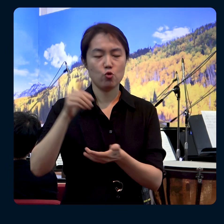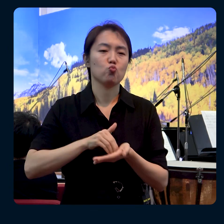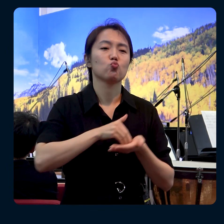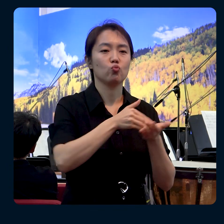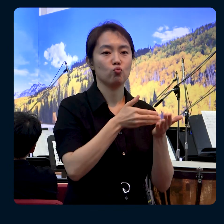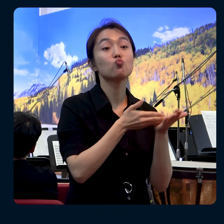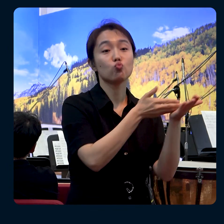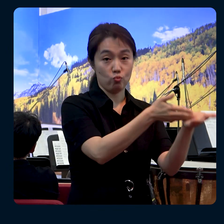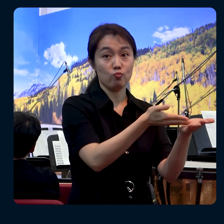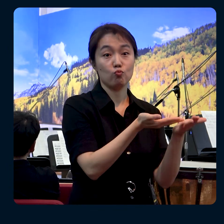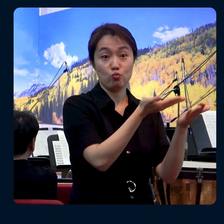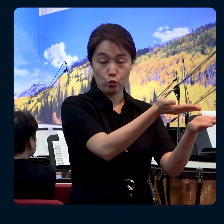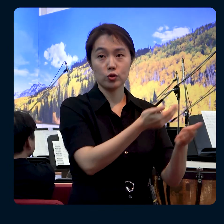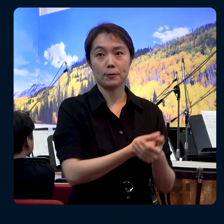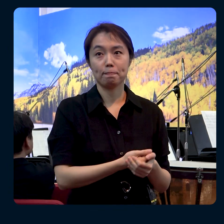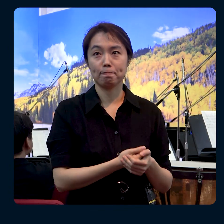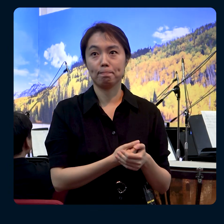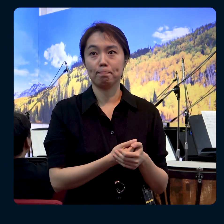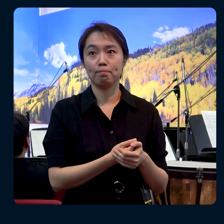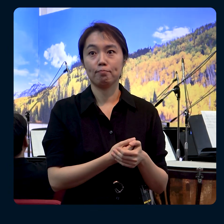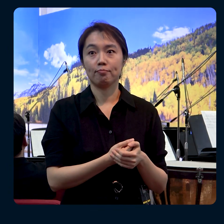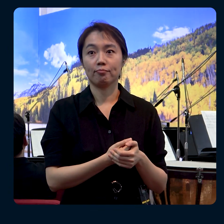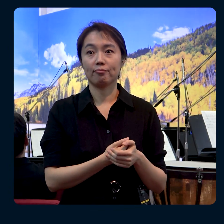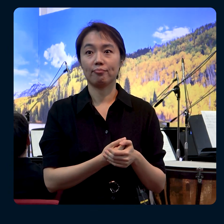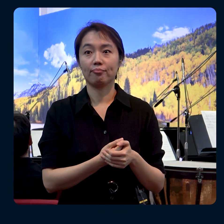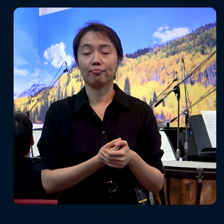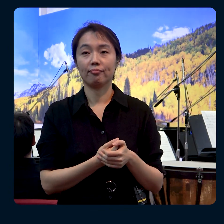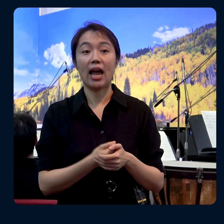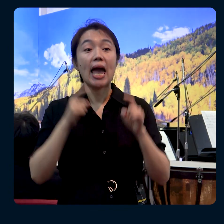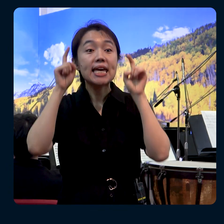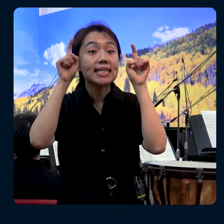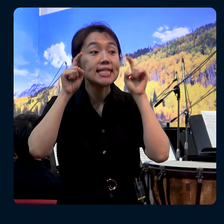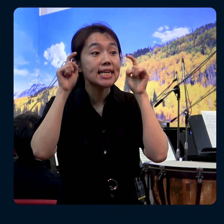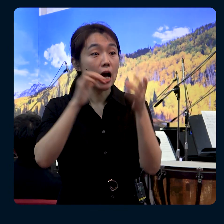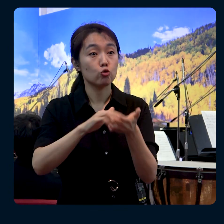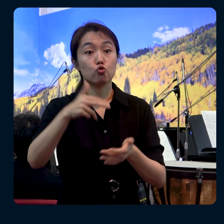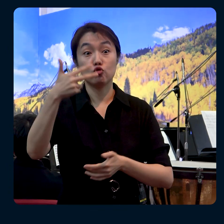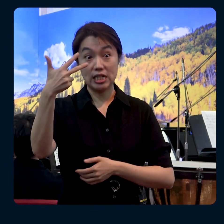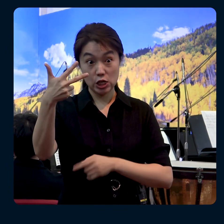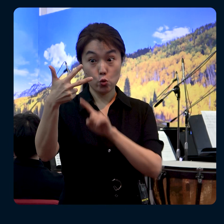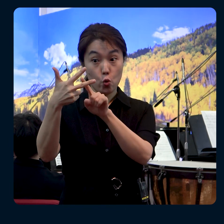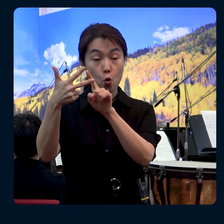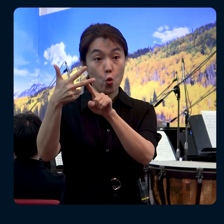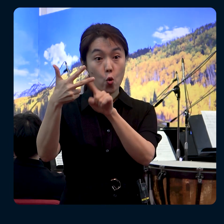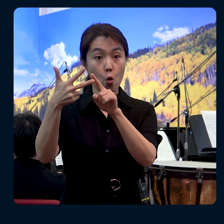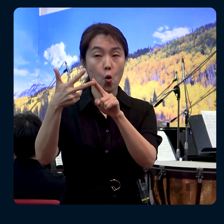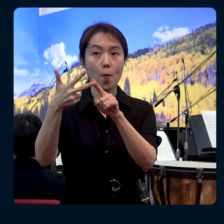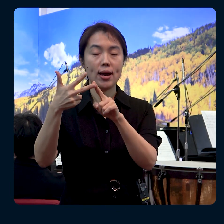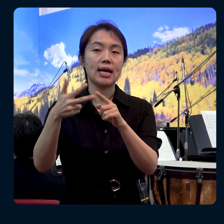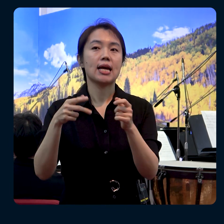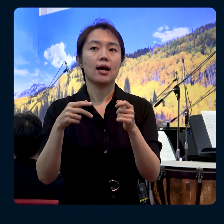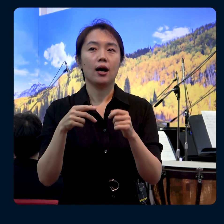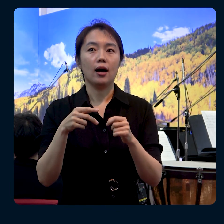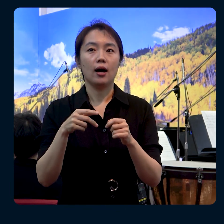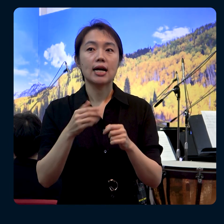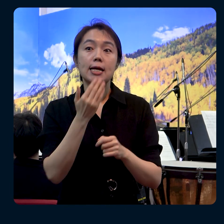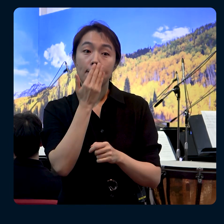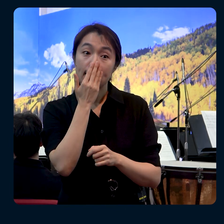그 참 재미있는 것이 암양 7인데, 이 7이라는 것이 히브리어로 쉐바라는